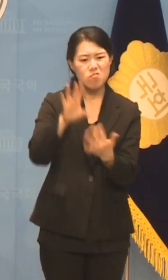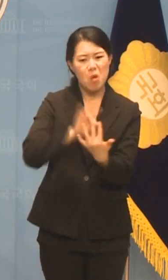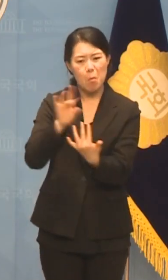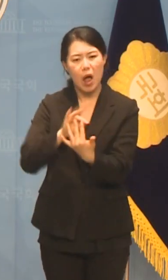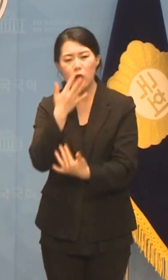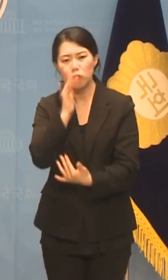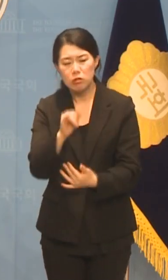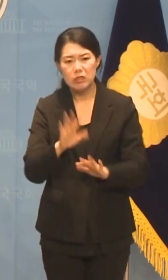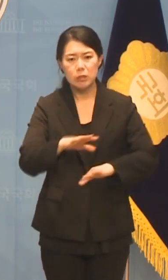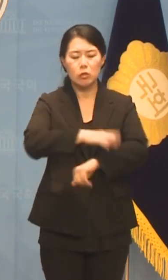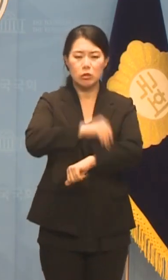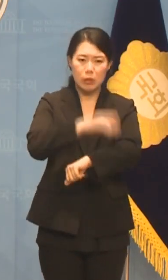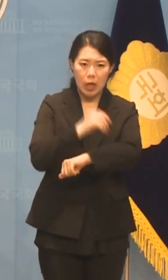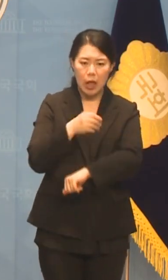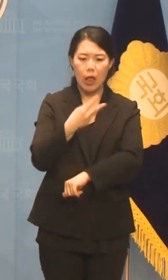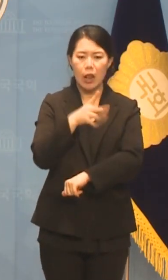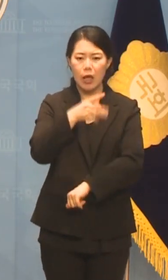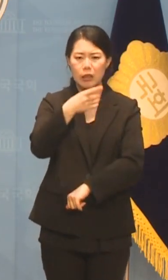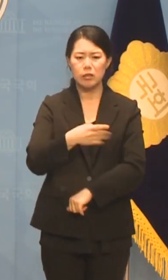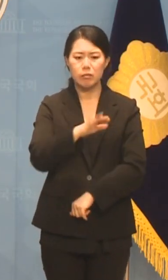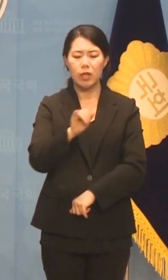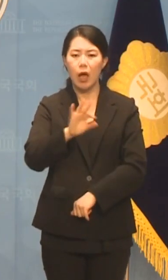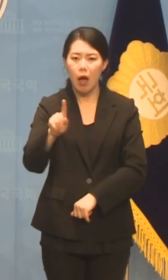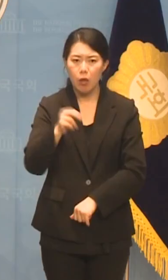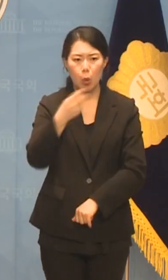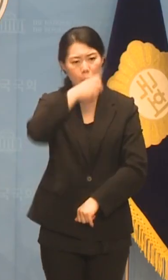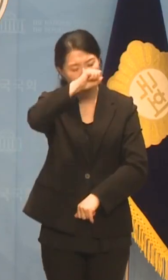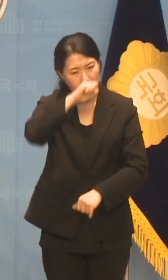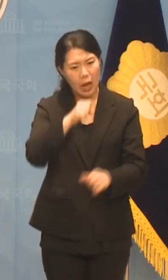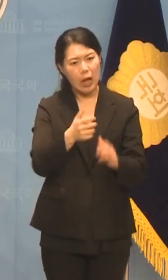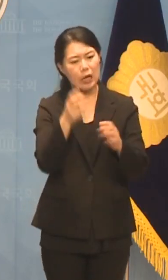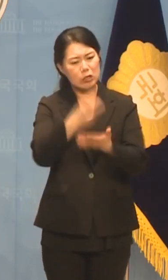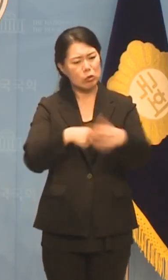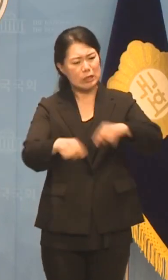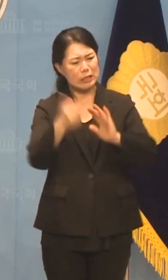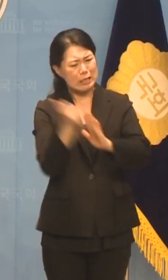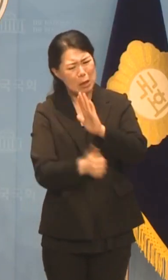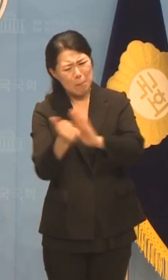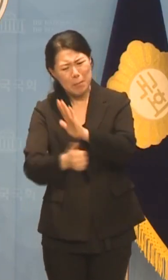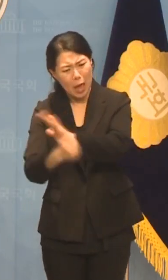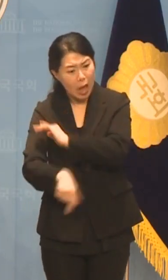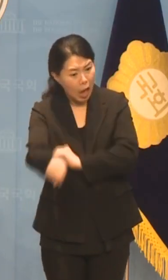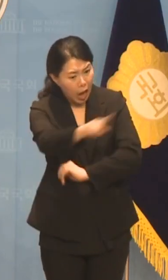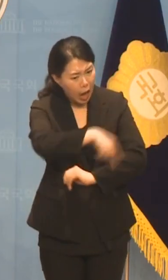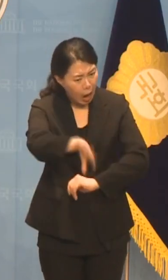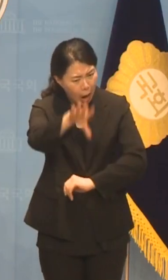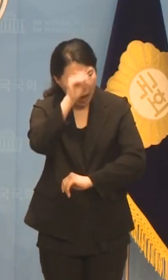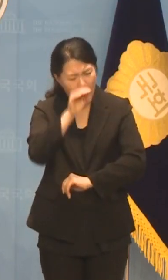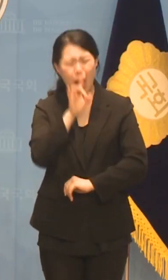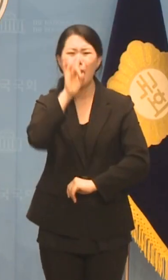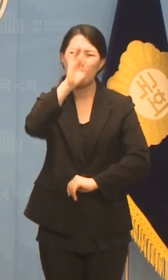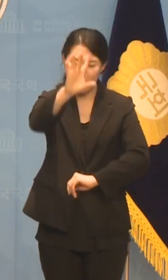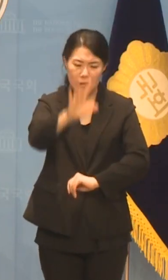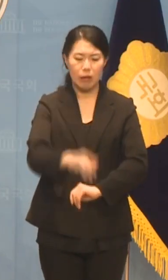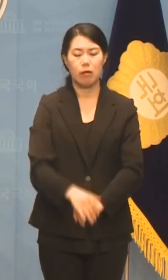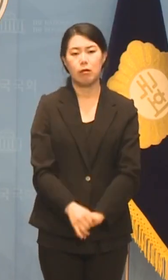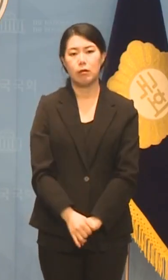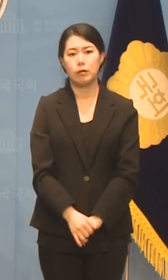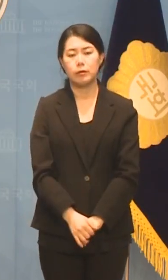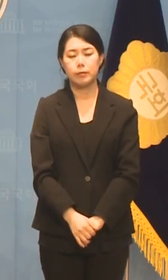스웨덴과 라트비아, 이웃 대만의 정책 실패 사례를 우리는 답습하지 말아야